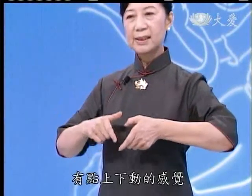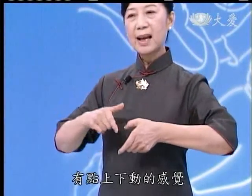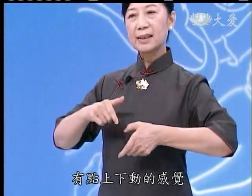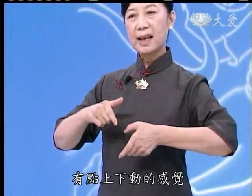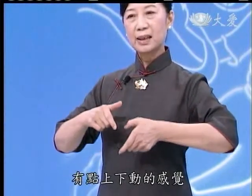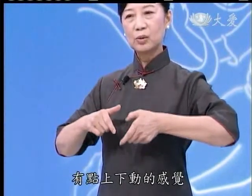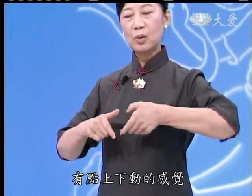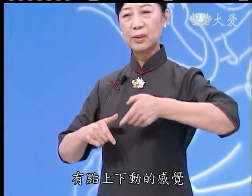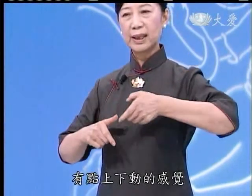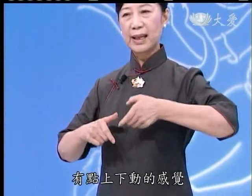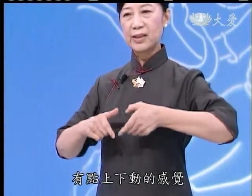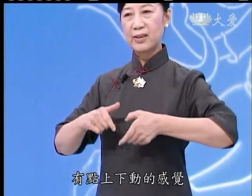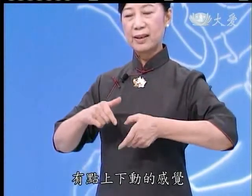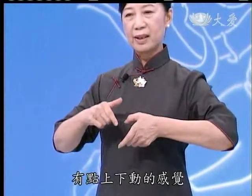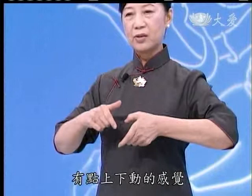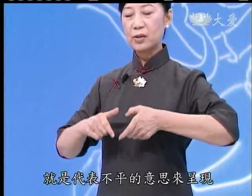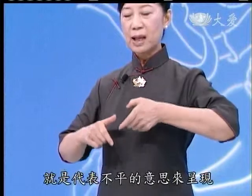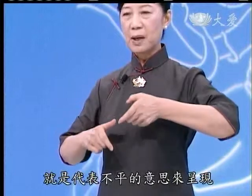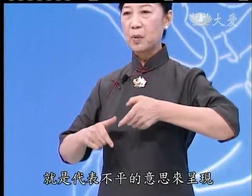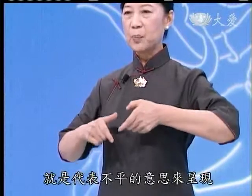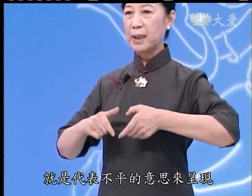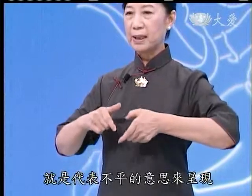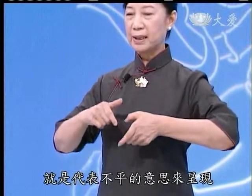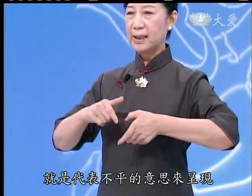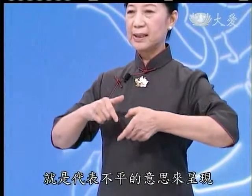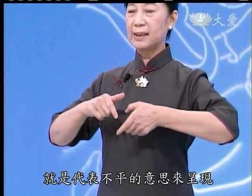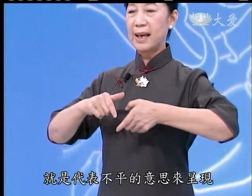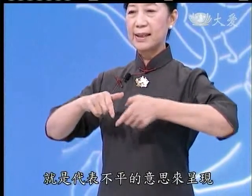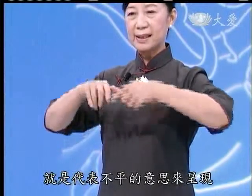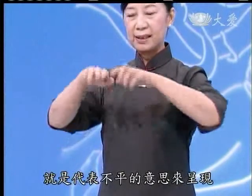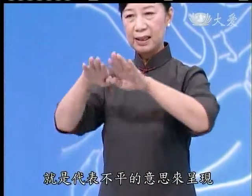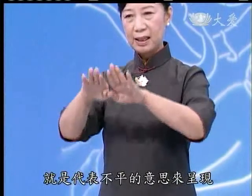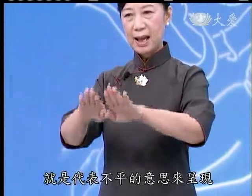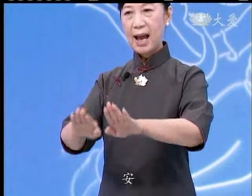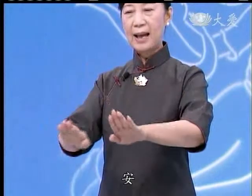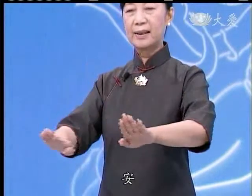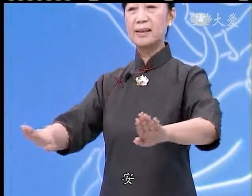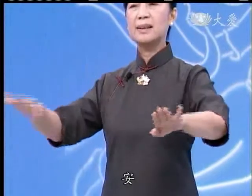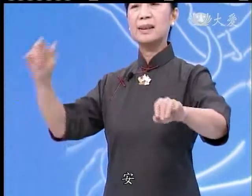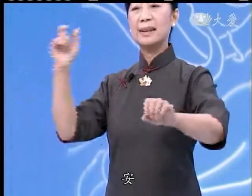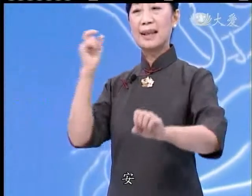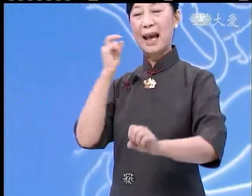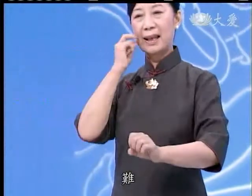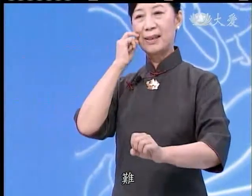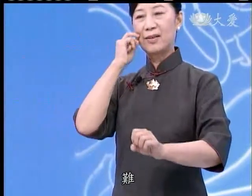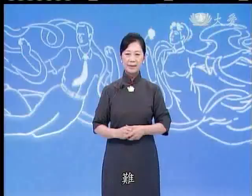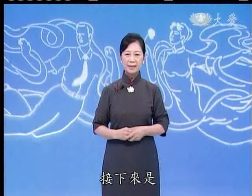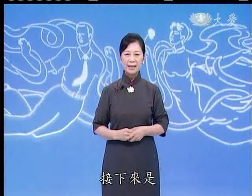上下动的感觉，就是代表不平的意思来呈现安难。接下来